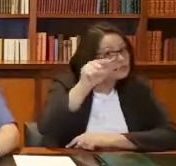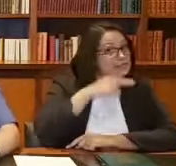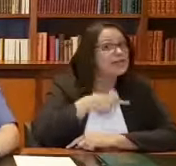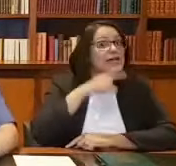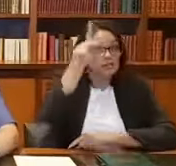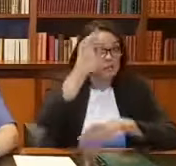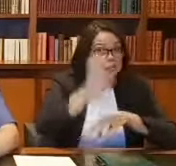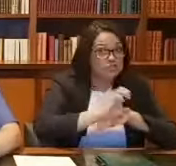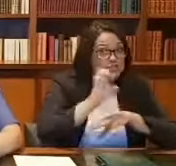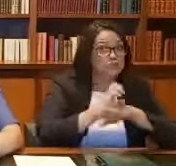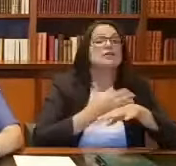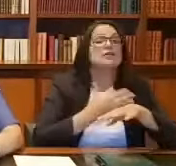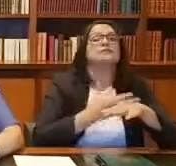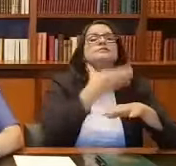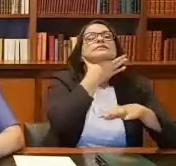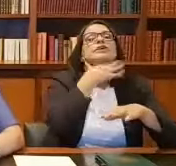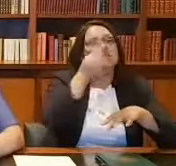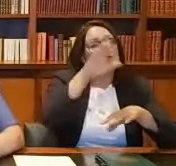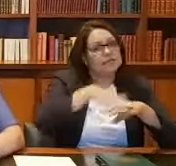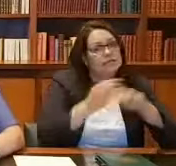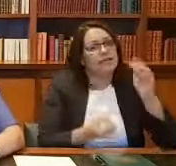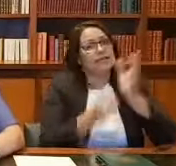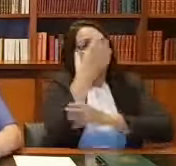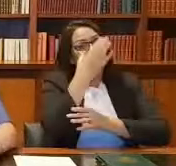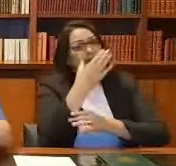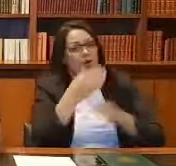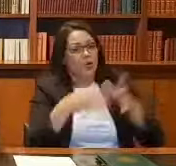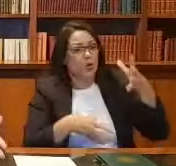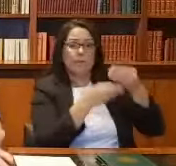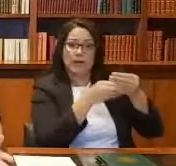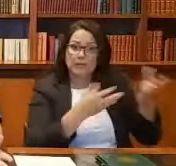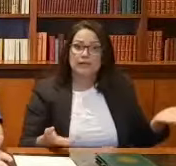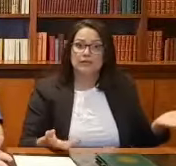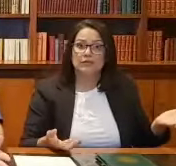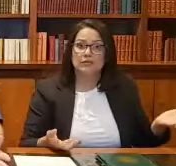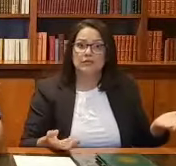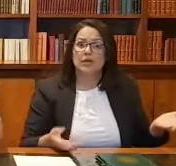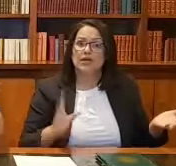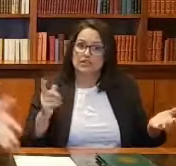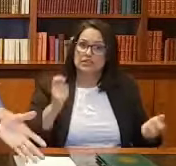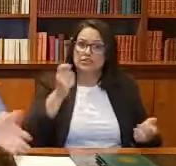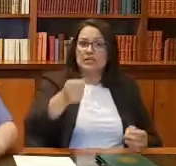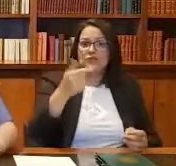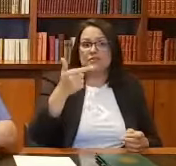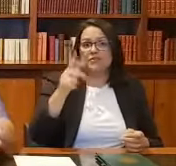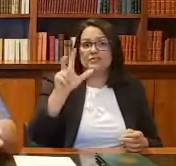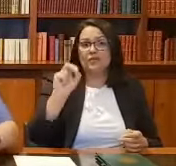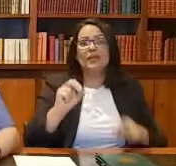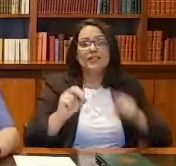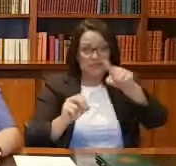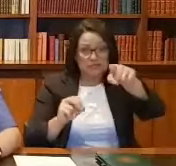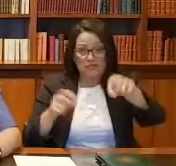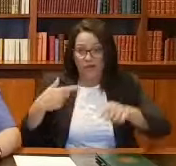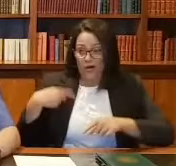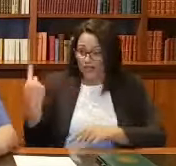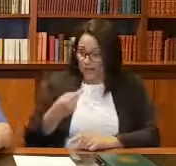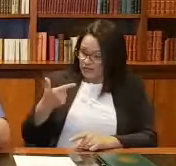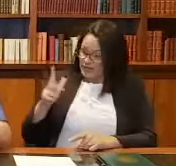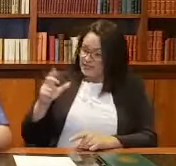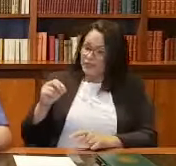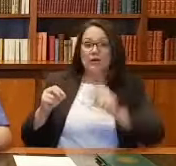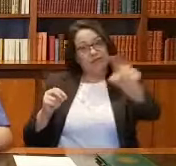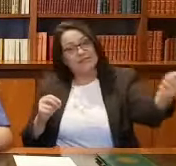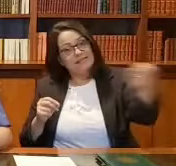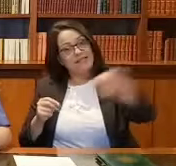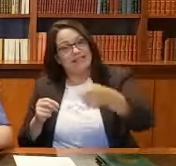criar um complemento ao auxílio emergencial. Para nós estamos dando 250, você dá mais 350 e chega nos 600.